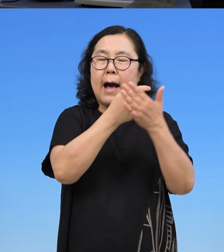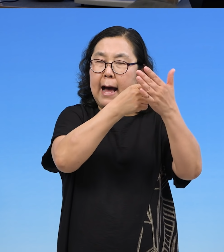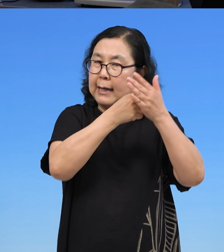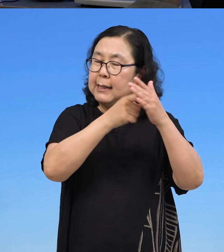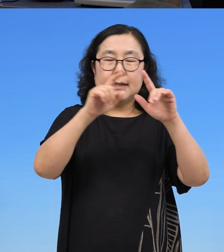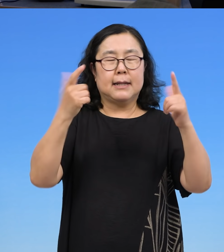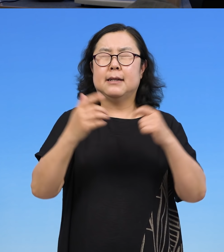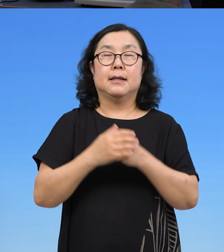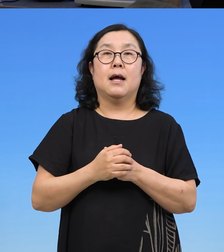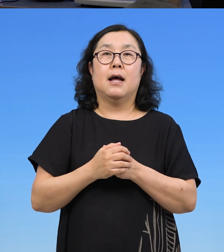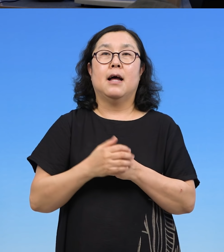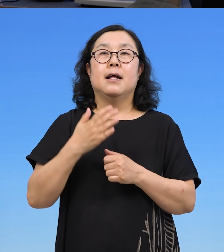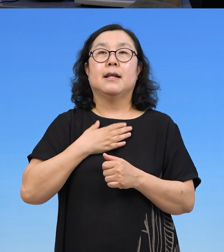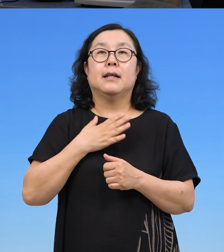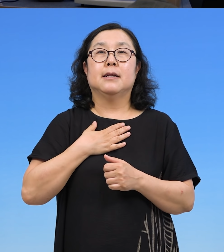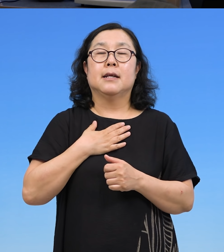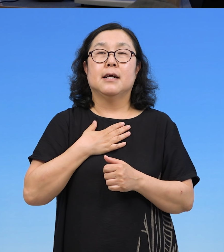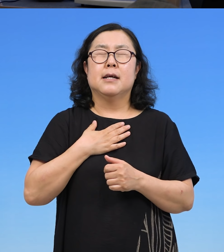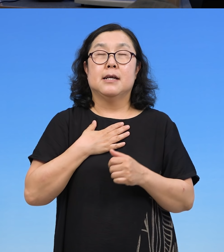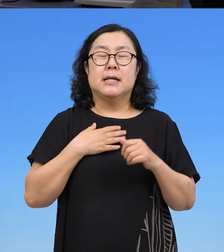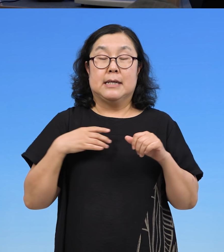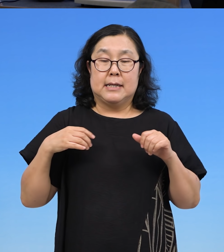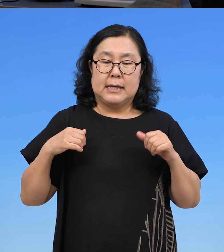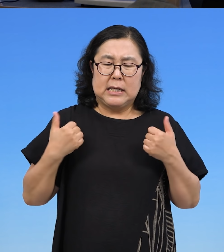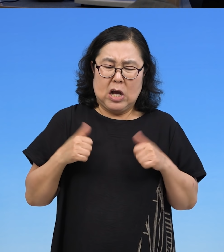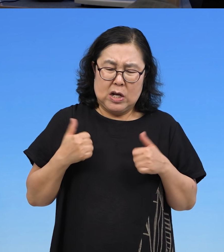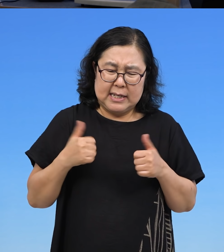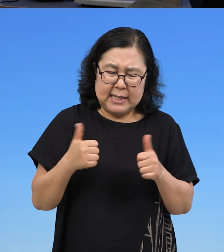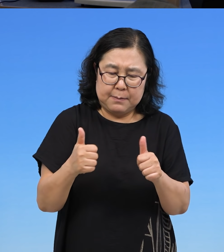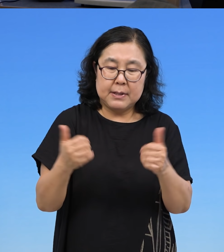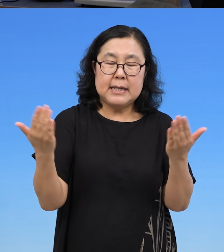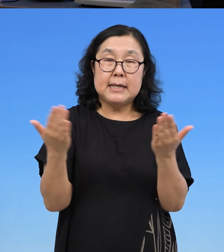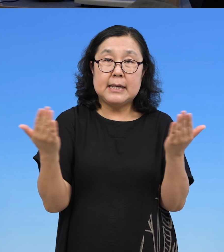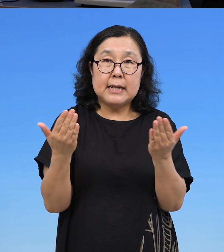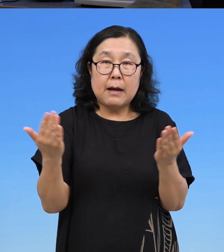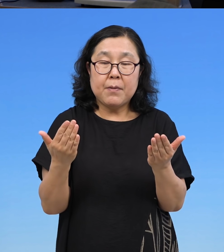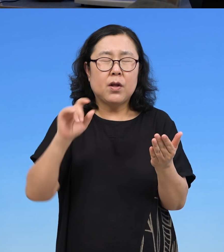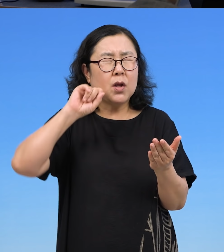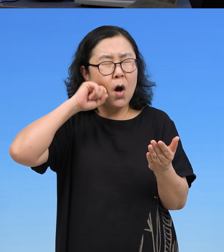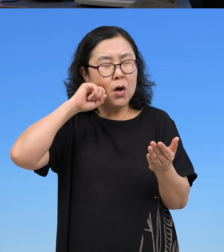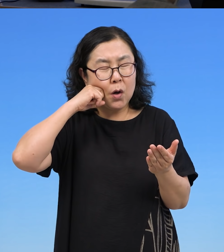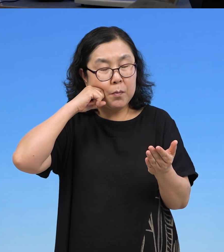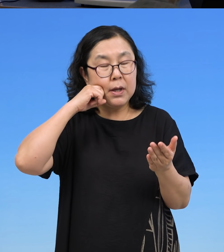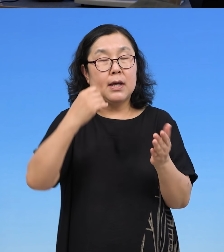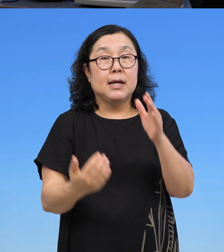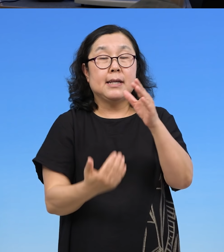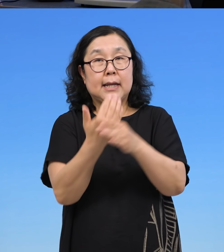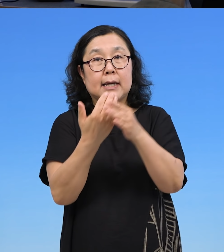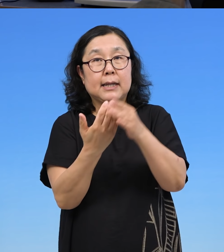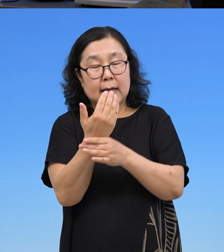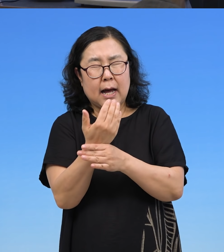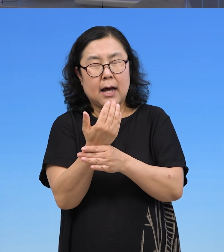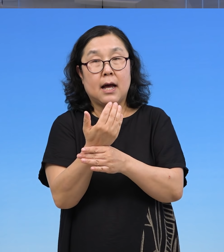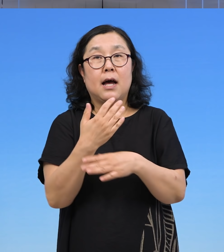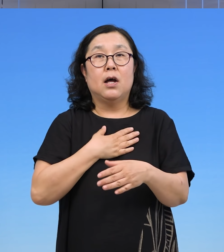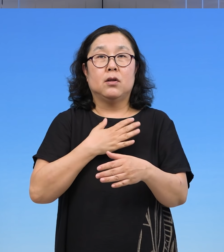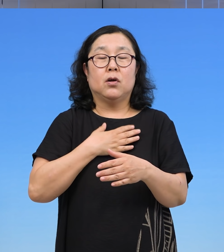사역을 위하여 달려가면 결박과 환란이라는 난관이 기다리고 있을 것이라고 성령님이 가르쳐 주세요